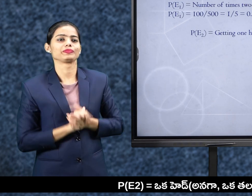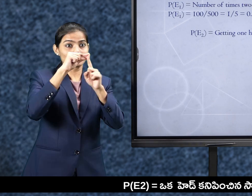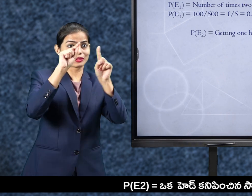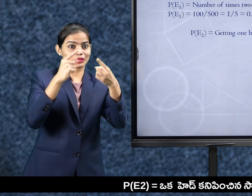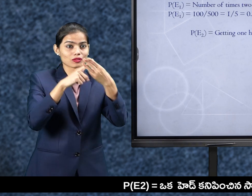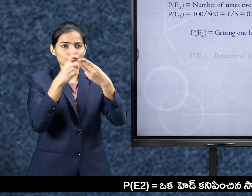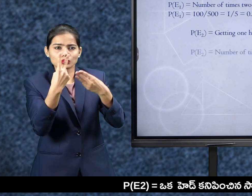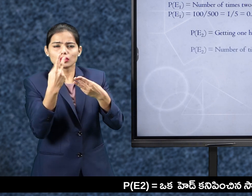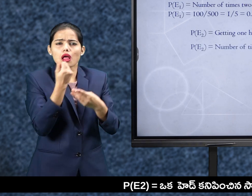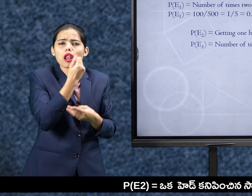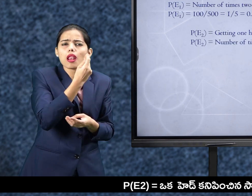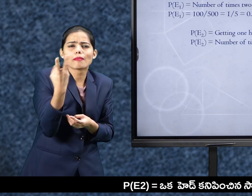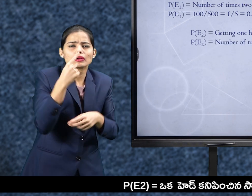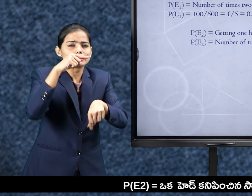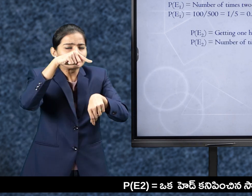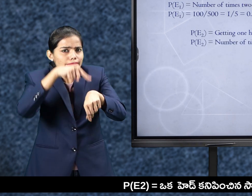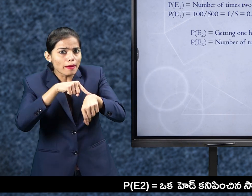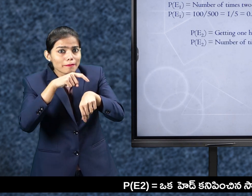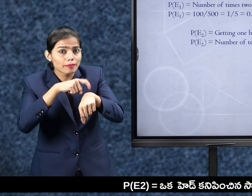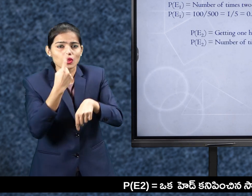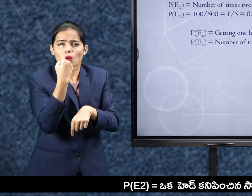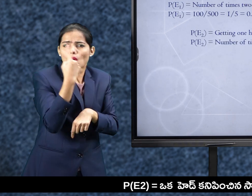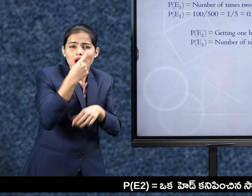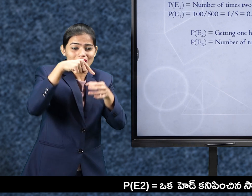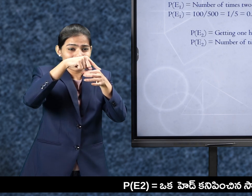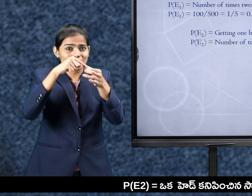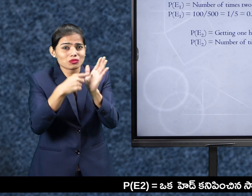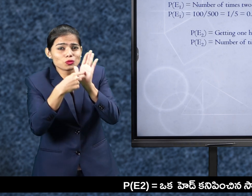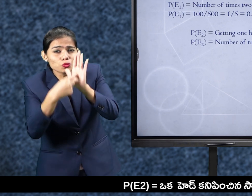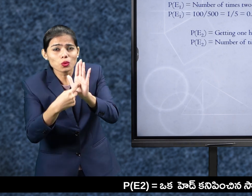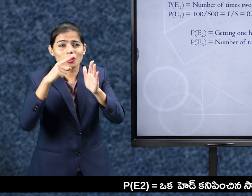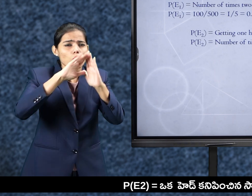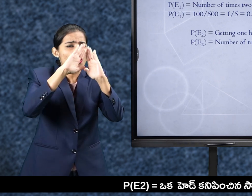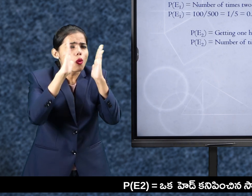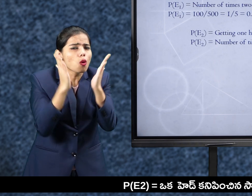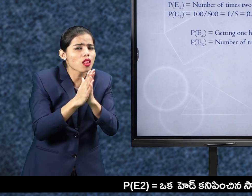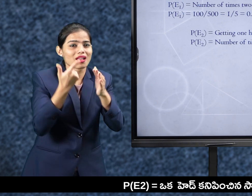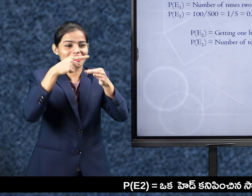ఒక హెడ్ ఎన్నిసార్లు కనిపించిందో అది బై మొత్తం ట్రయల్స్ సంఖ్య